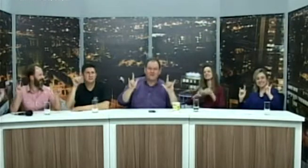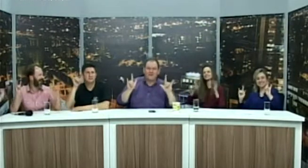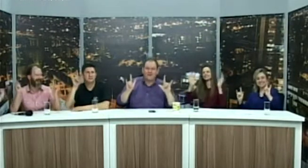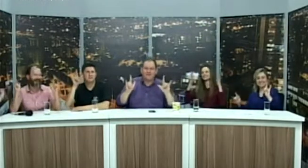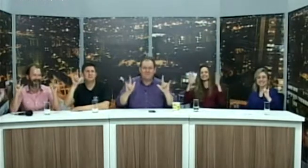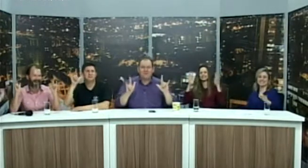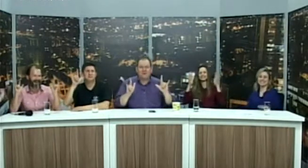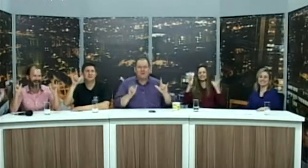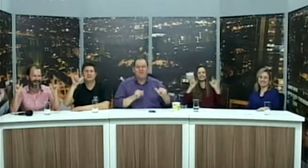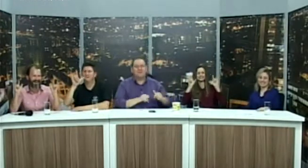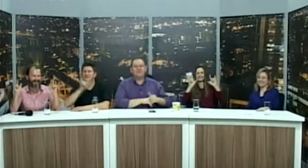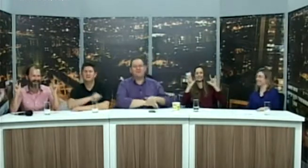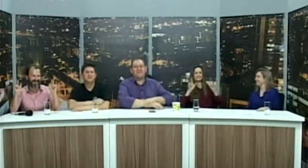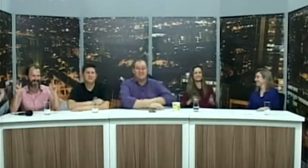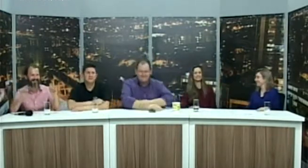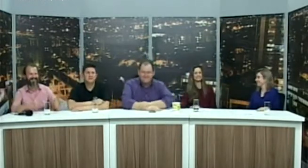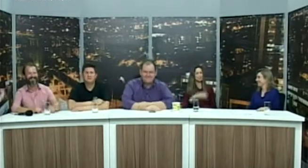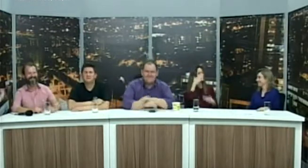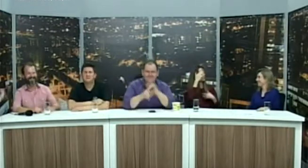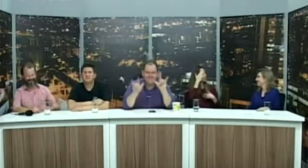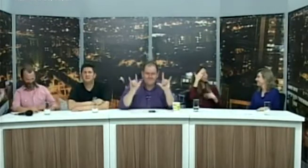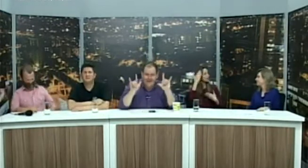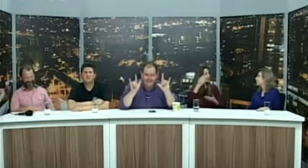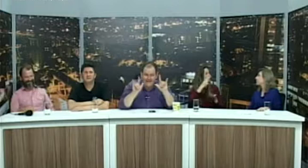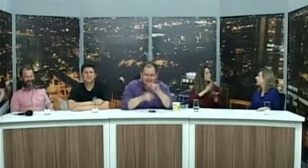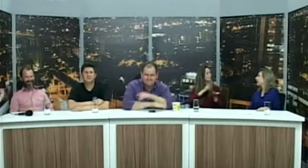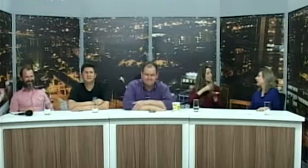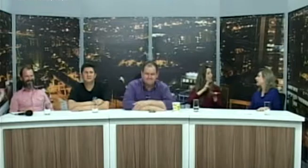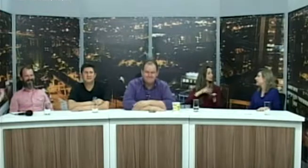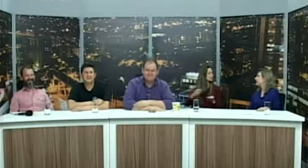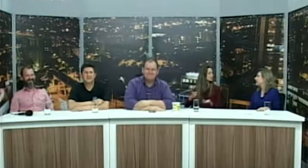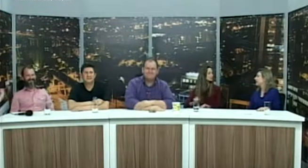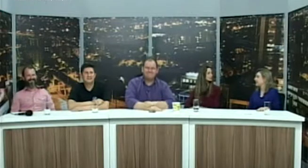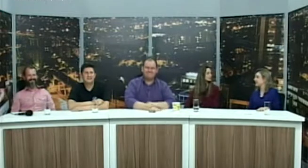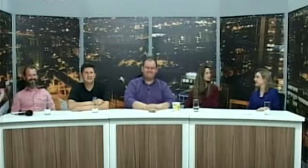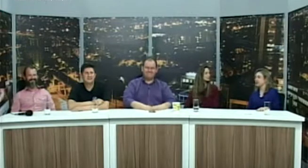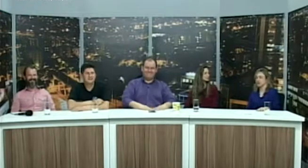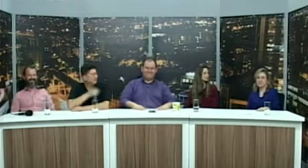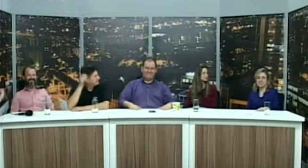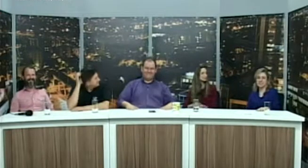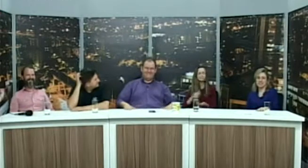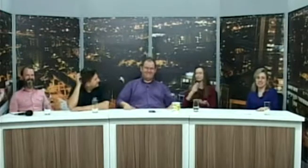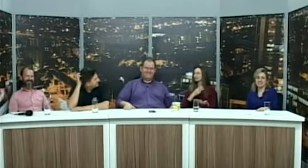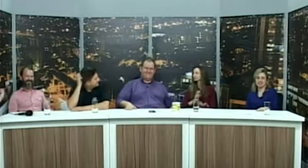amanhã às 21 horas com vocês. Até lá. A Cris está agradecendo as mensagens.